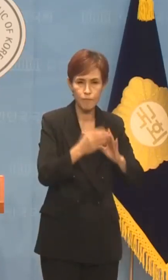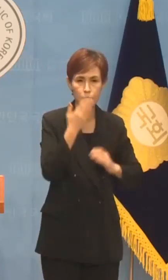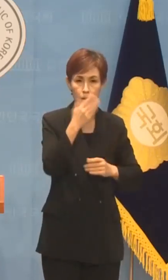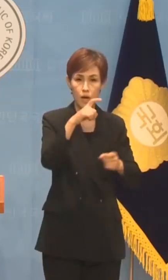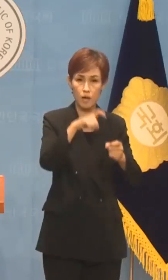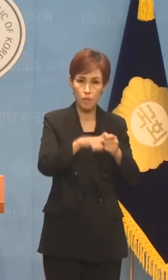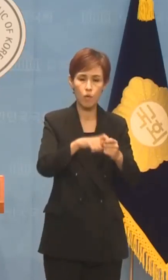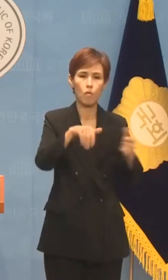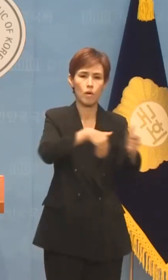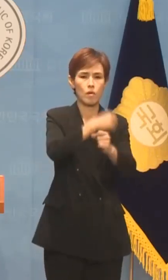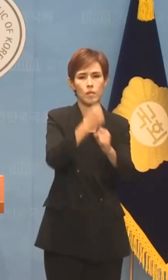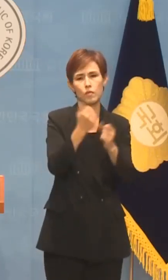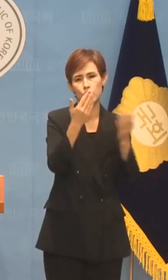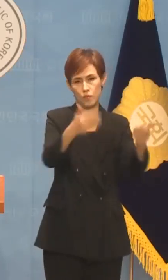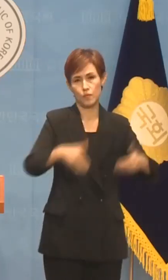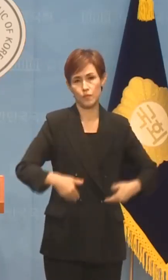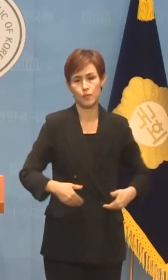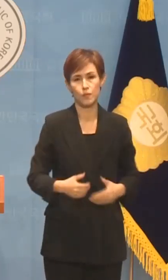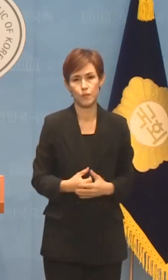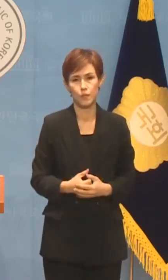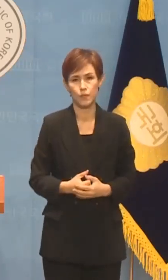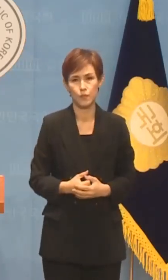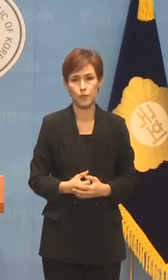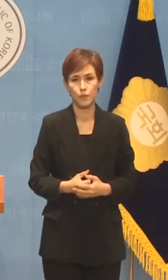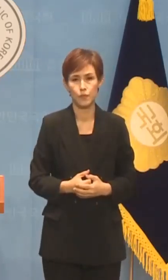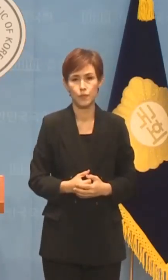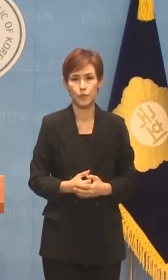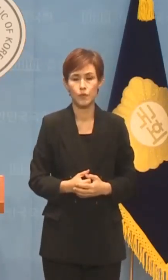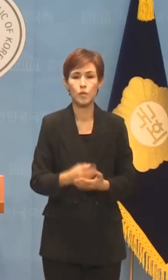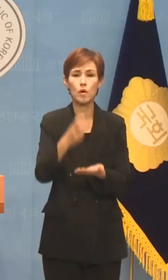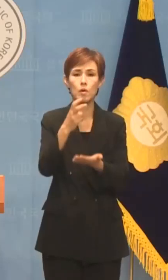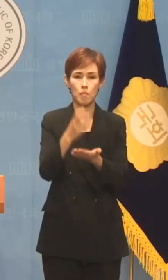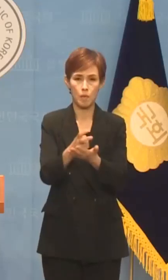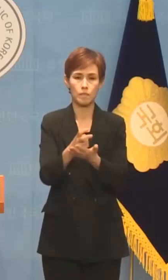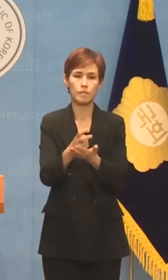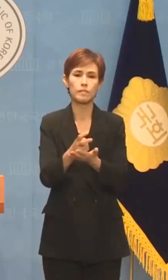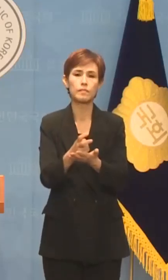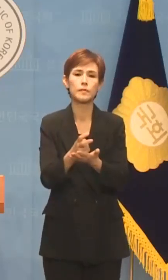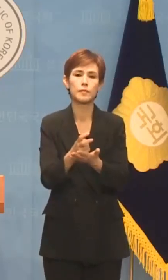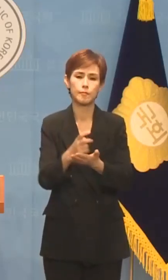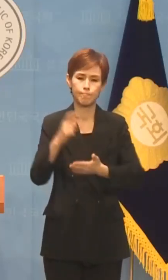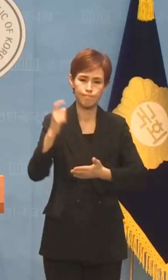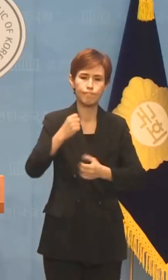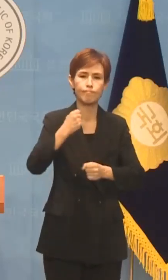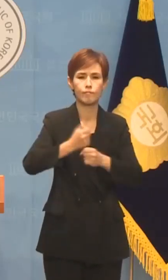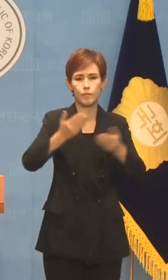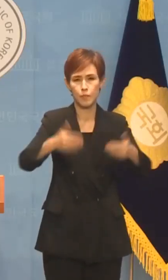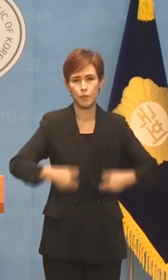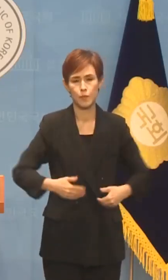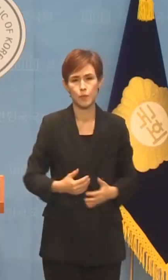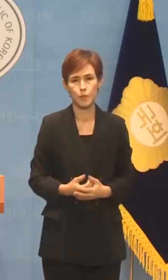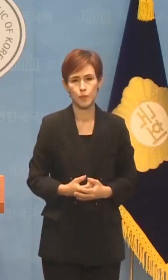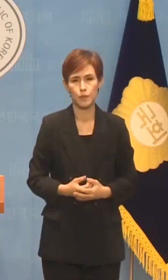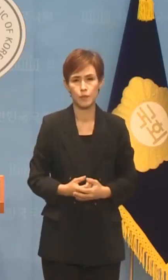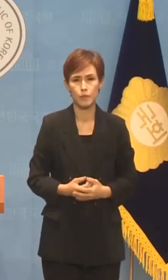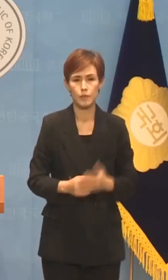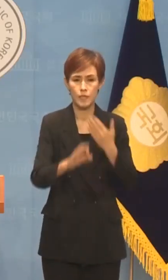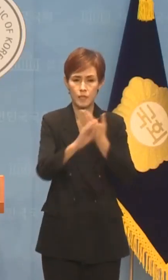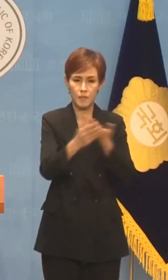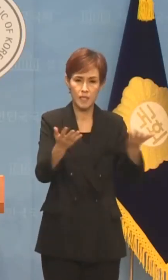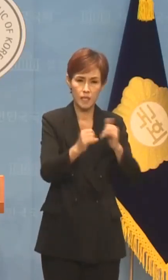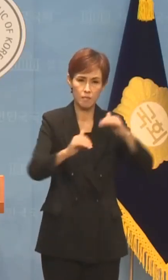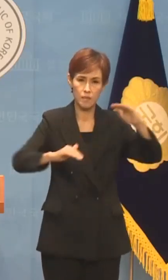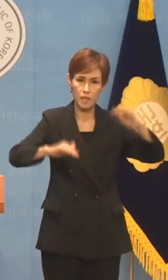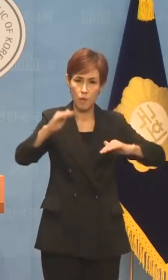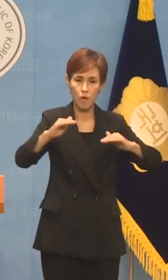있도록 환경을 조성해야 합니다. 마지막으로 법적, 제도적 장치 강화가 필요합니다. 비정규직 차별